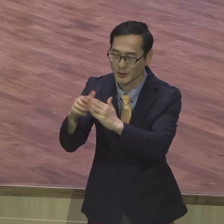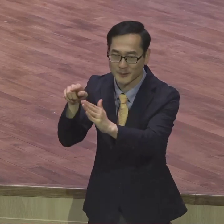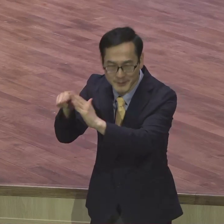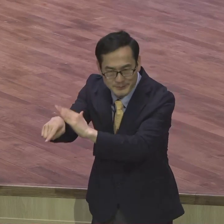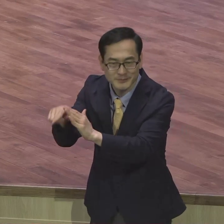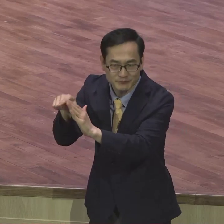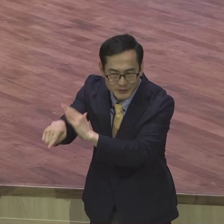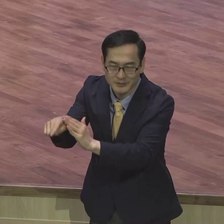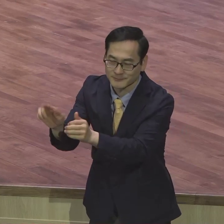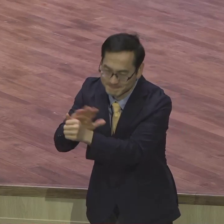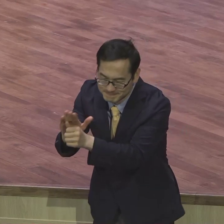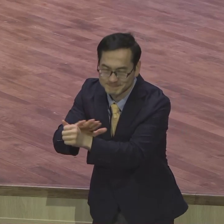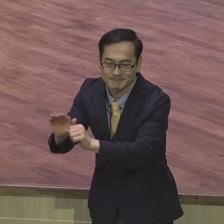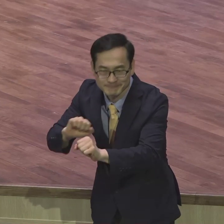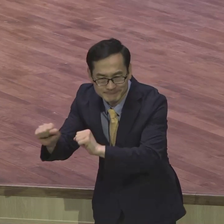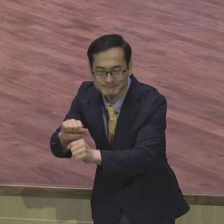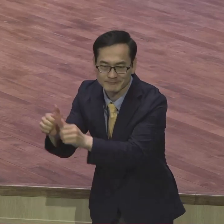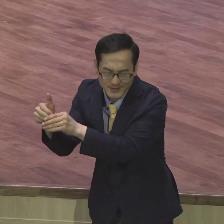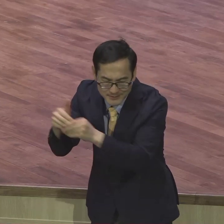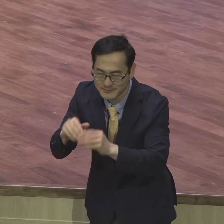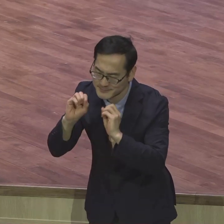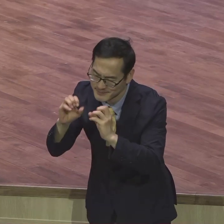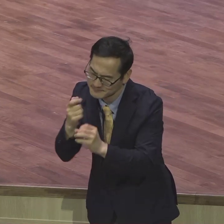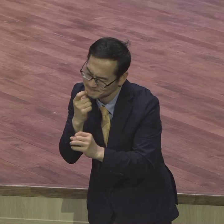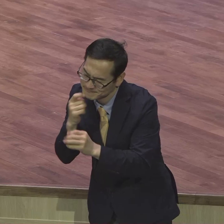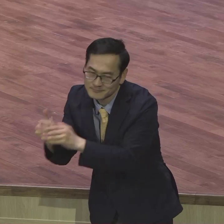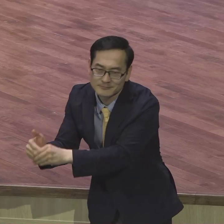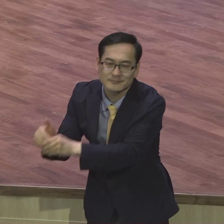고고 끝나고 그 행사 행사 전도 아니